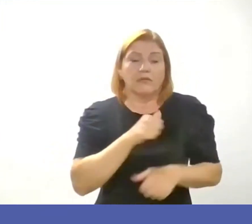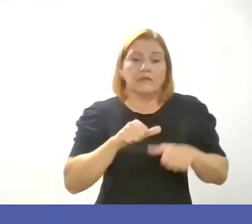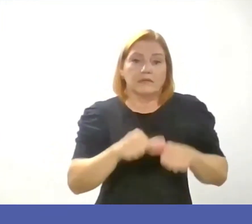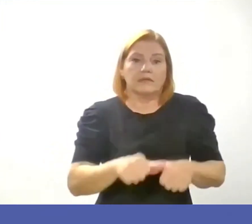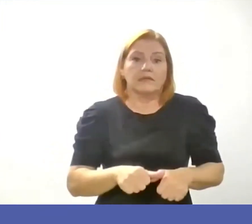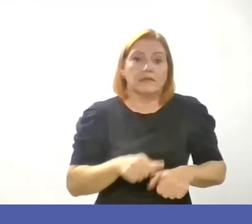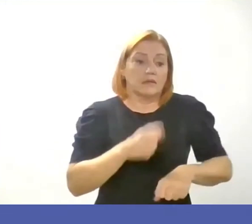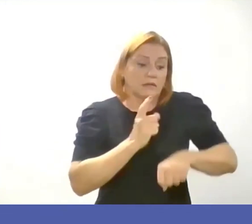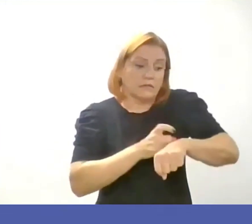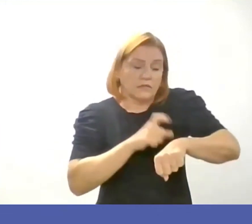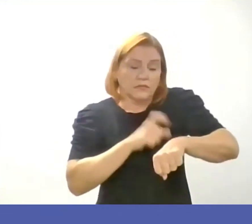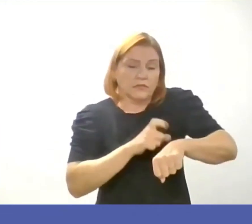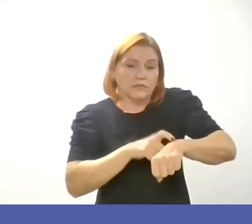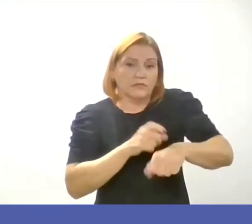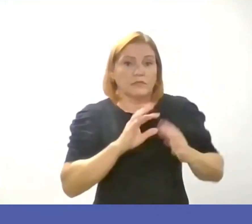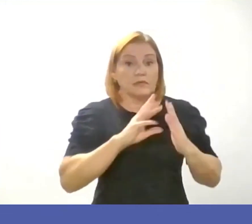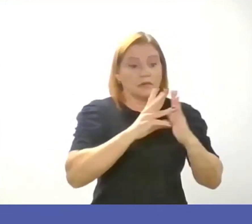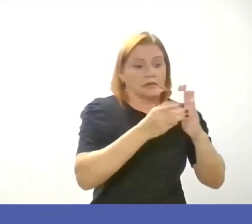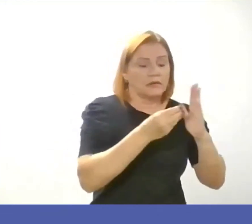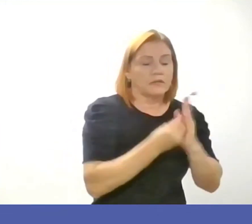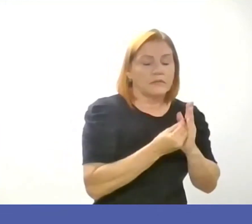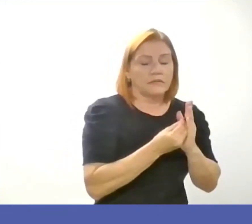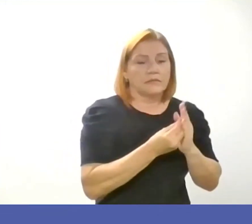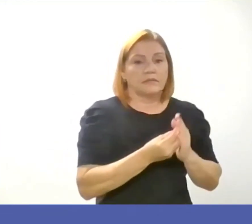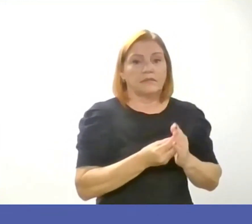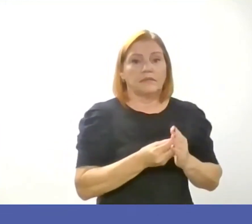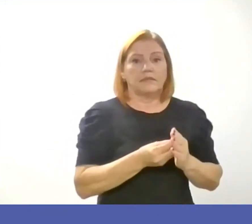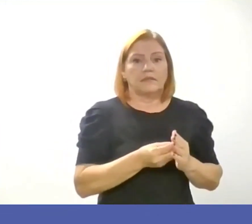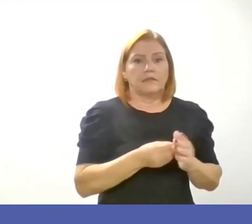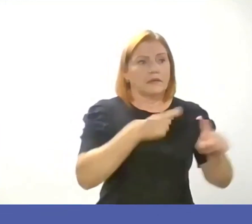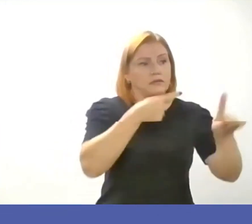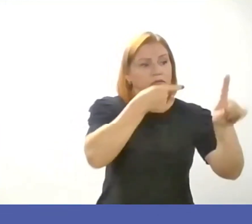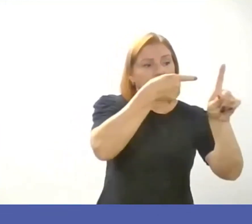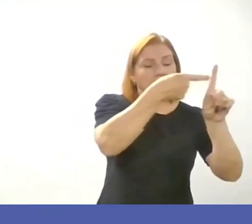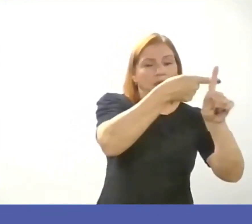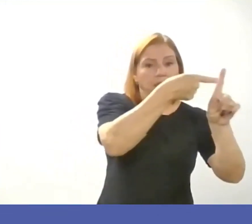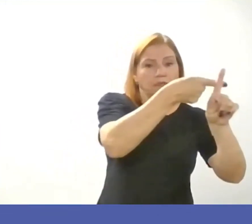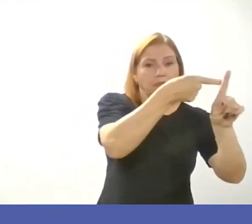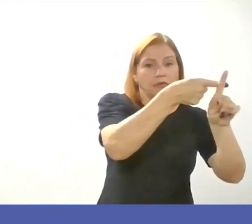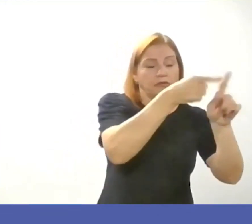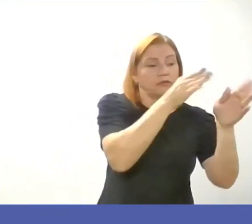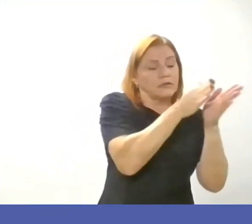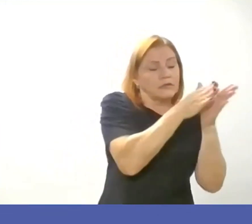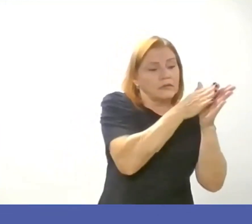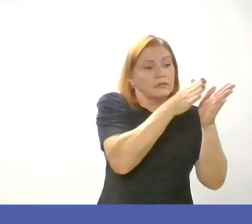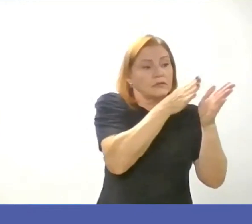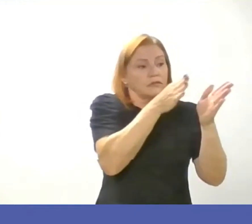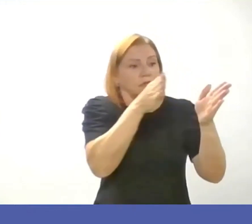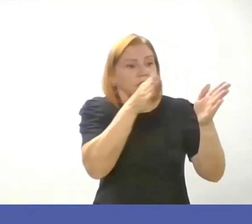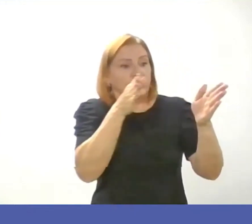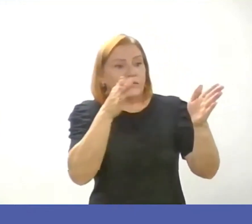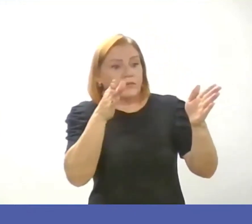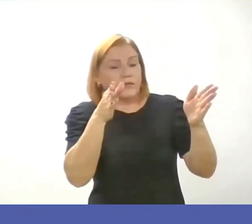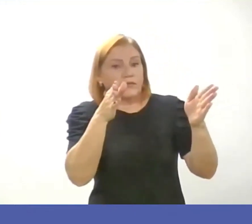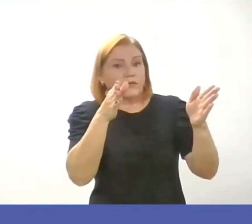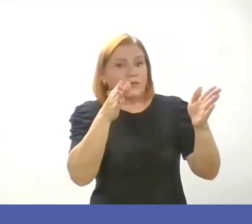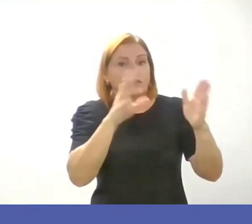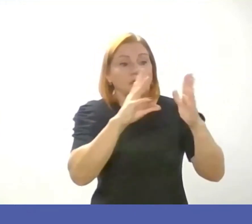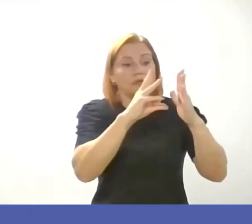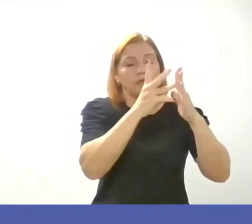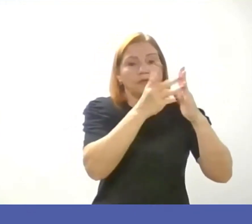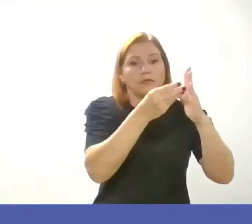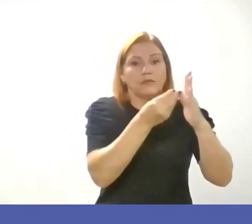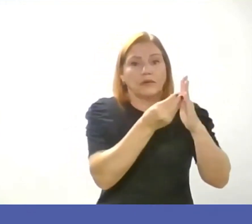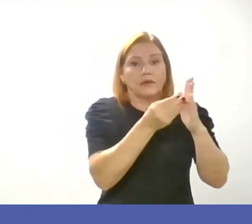de Cristo iniciou, irmãos, a era da igreja. E a era da igreja vai se